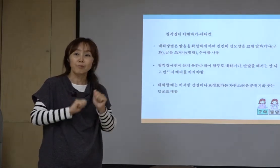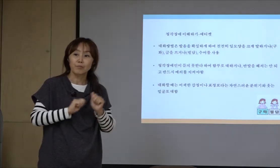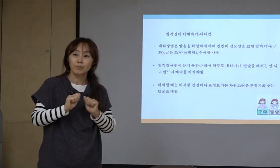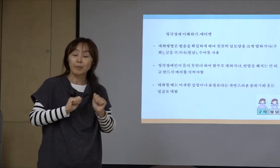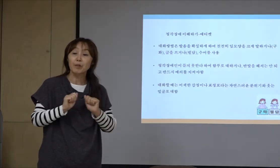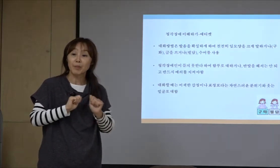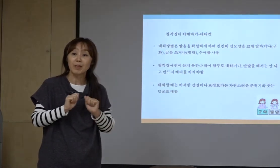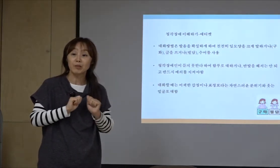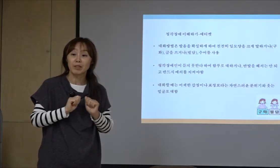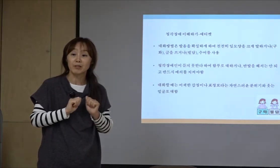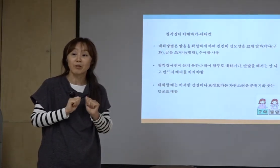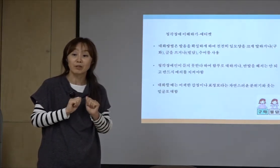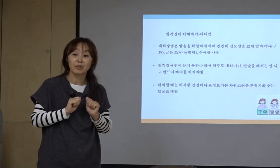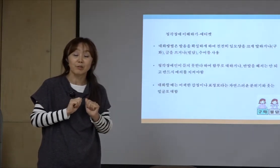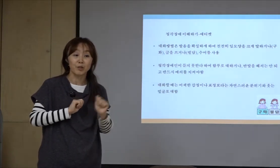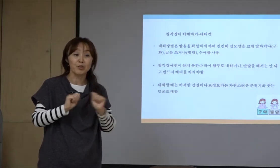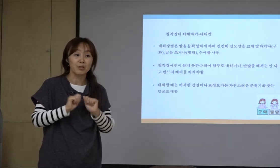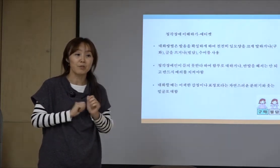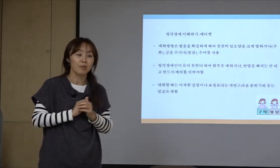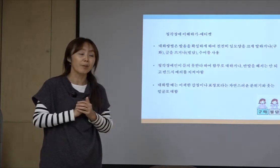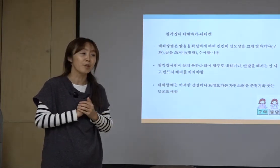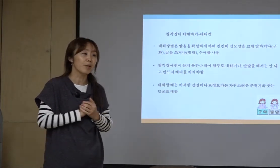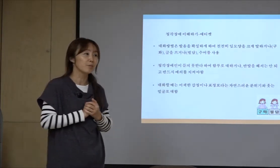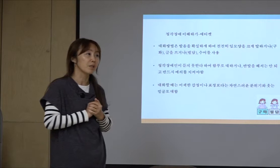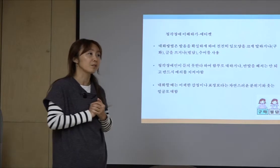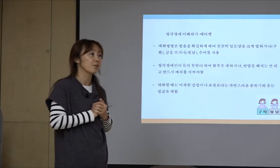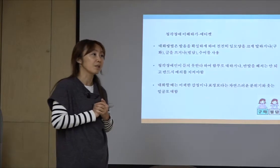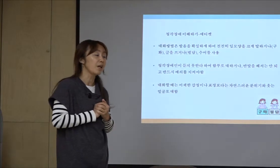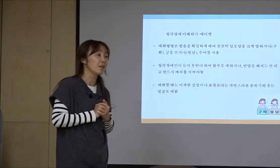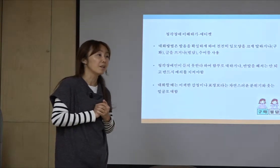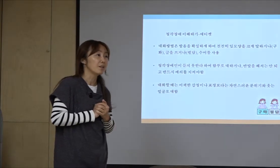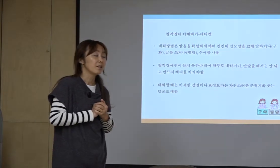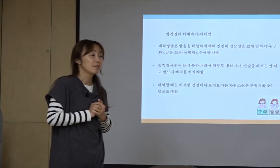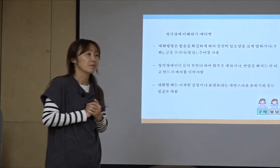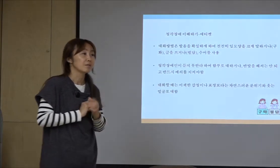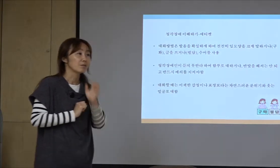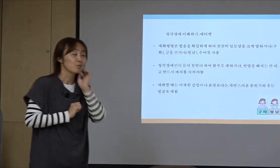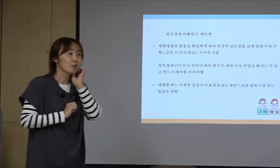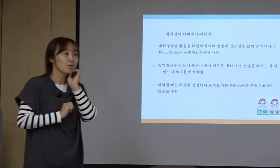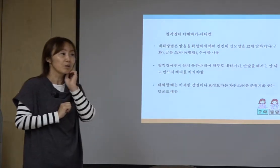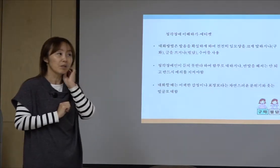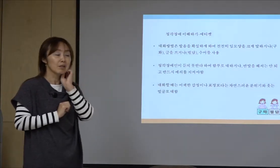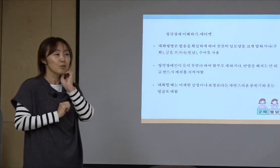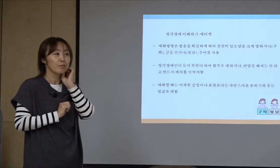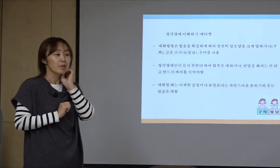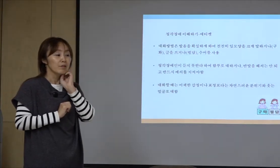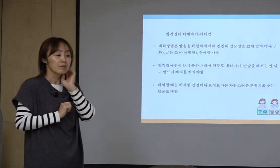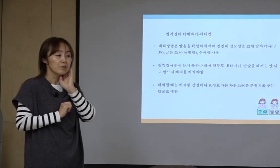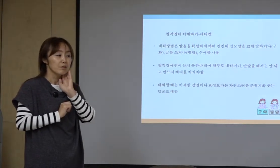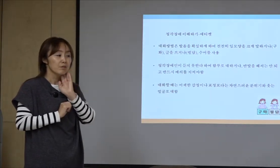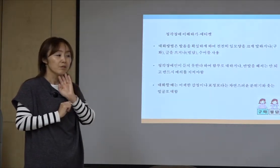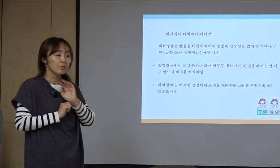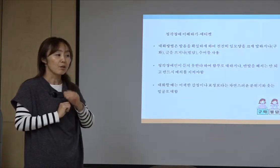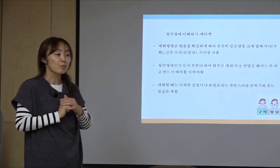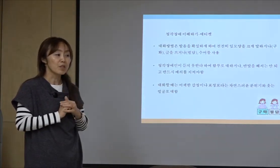시험 합격만 하면 되는 거거든요. 면허시험처럼 합격하면 되는 거니까 수화통역사 이렇게 좀 젊은